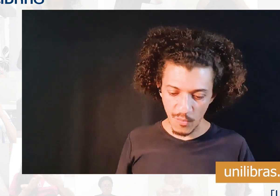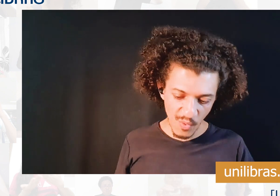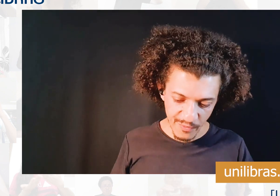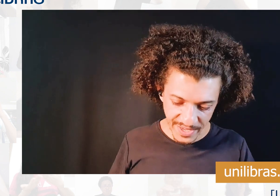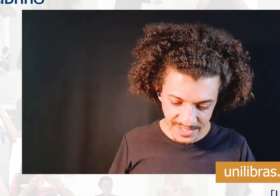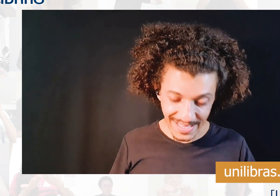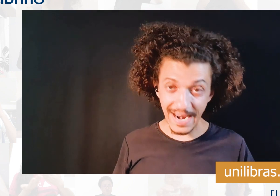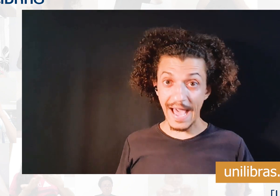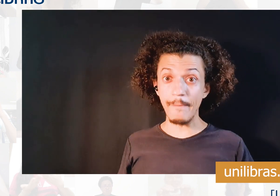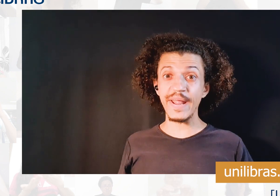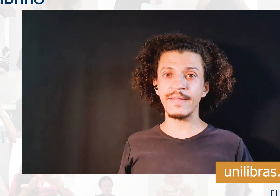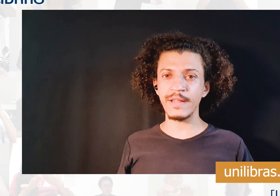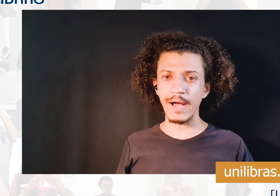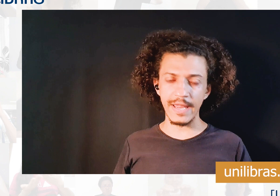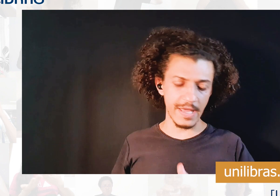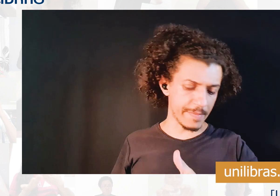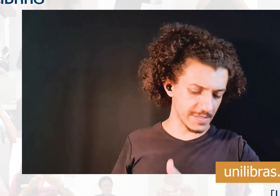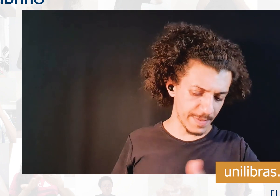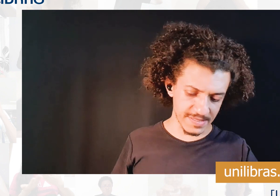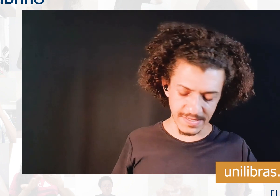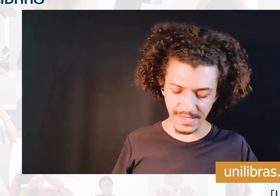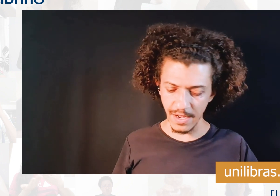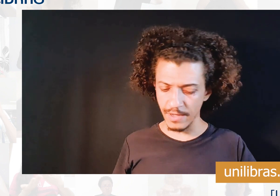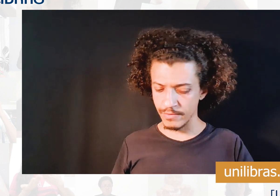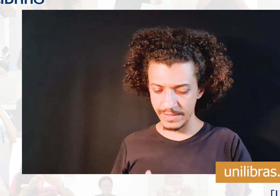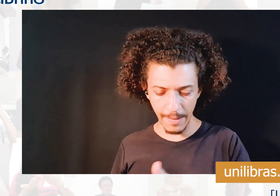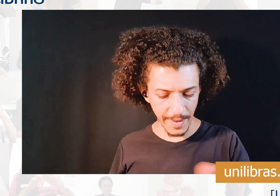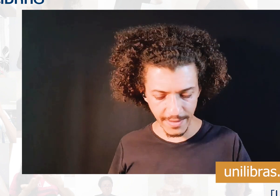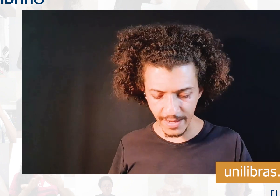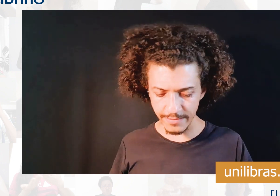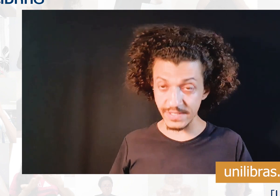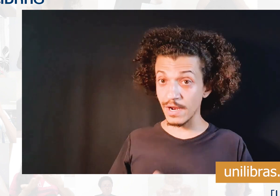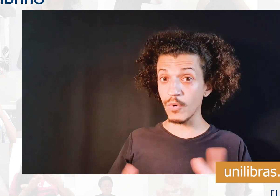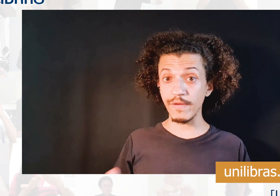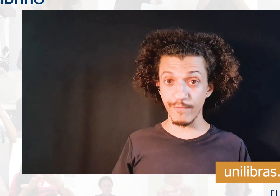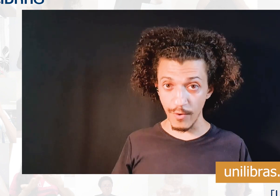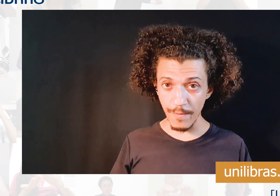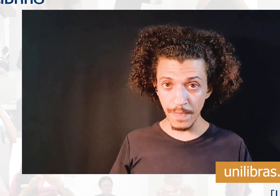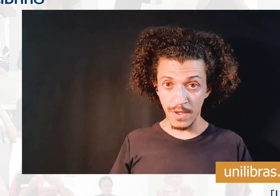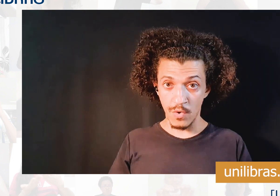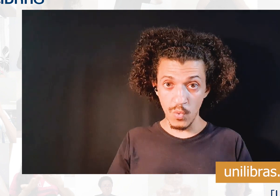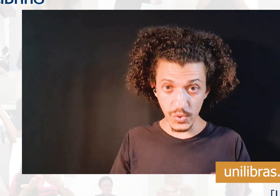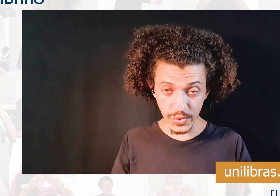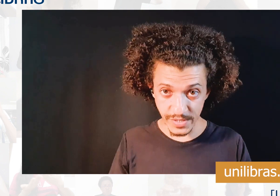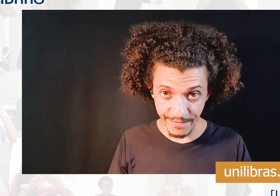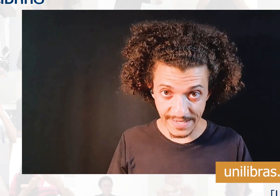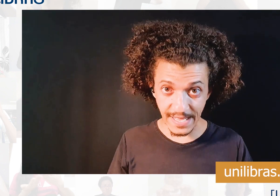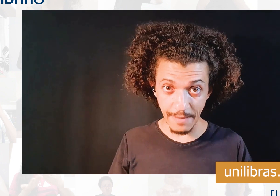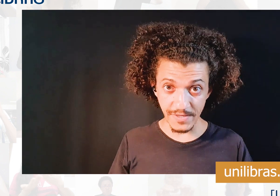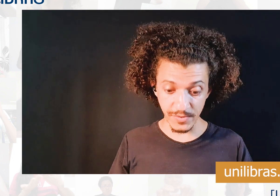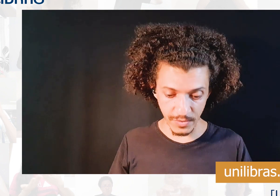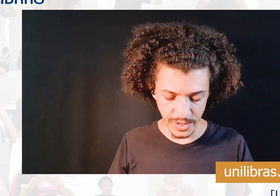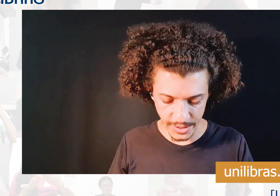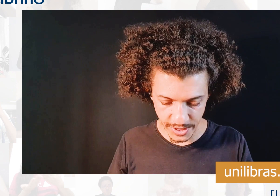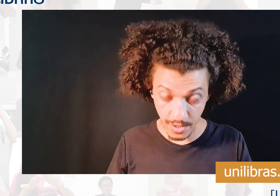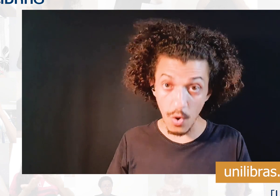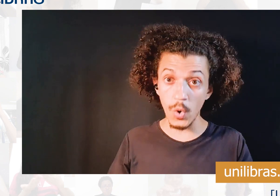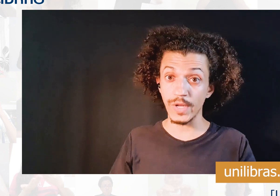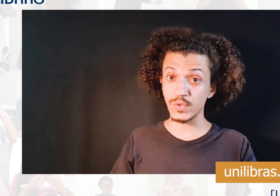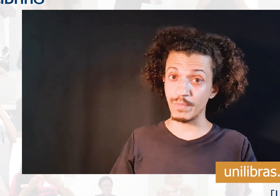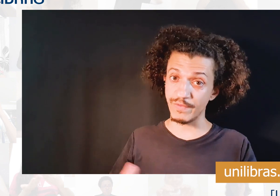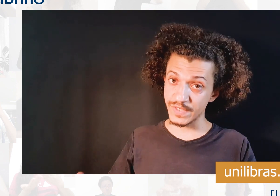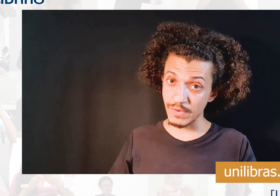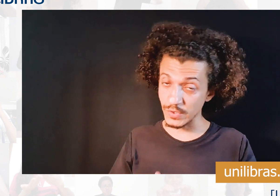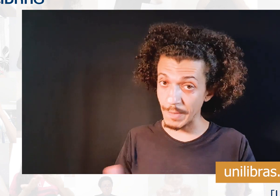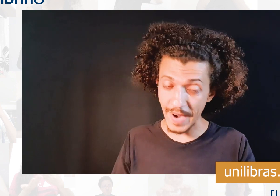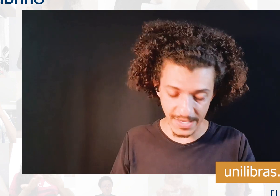você, como ouvinte, está lá aprendendo a Libras, pesquisando, interpretando, seja lá o que for, o uso que você faz da Libras no seu dia a dia, ou